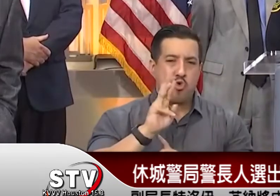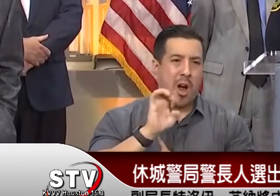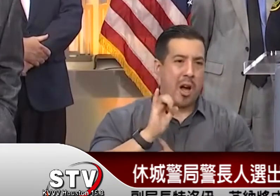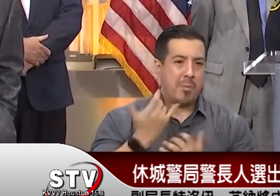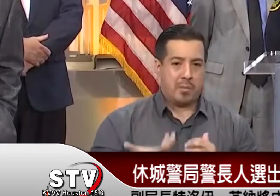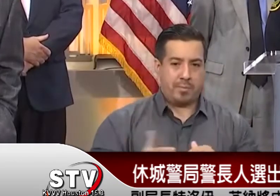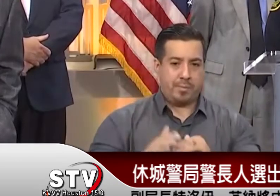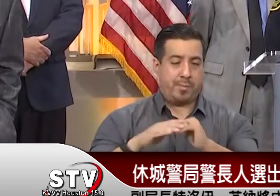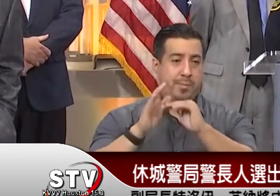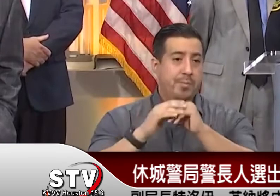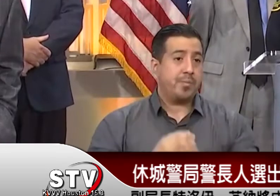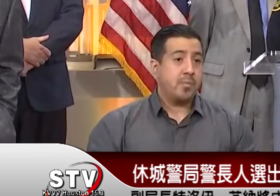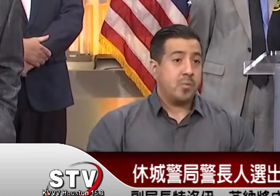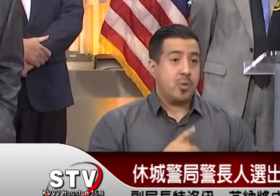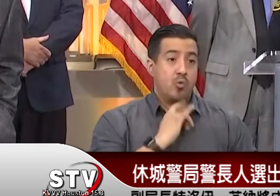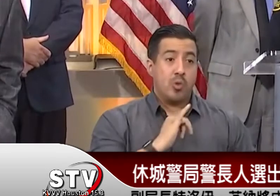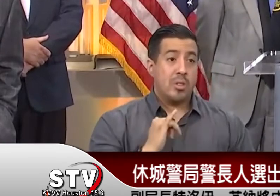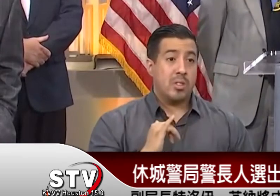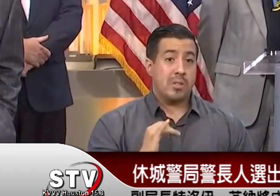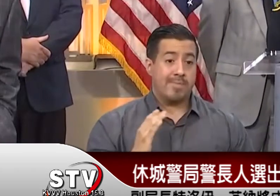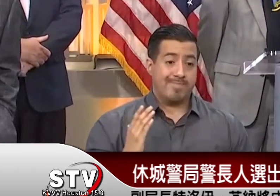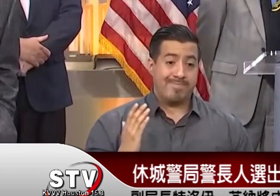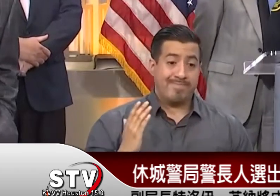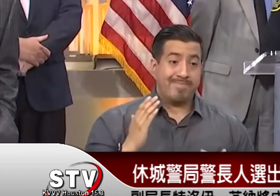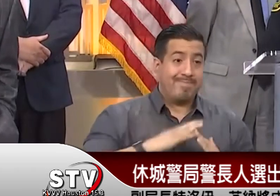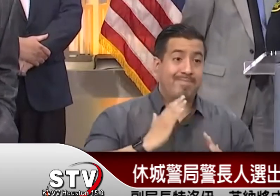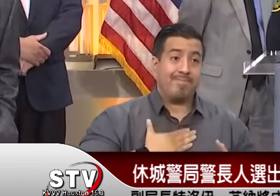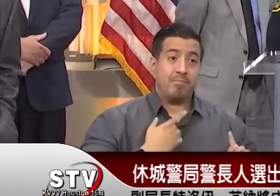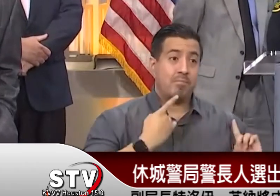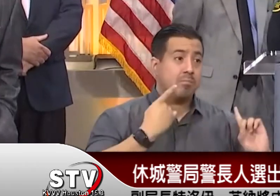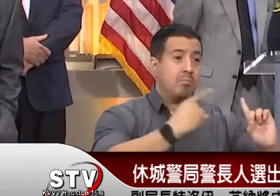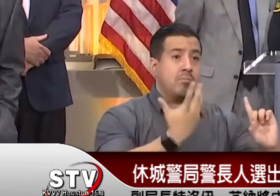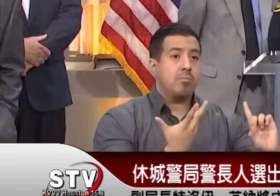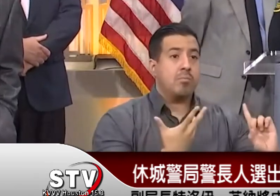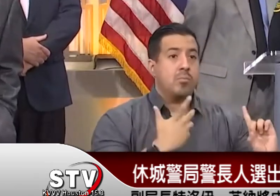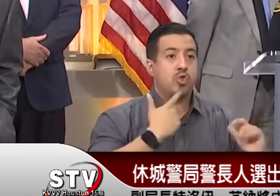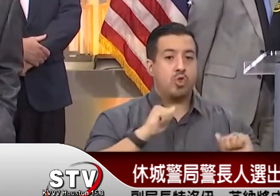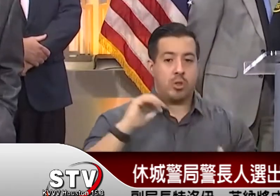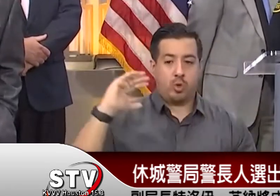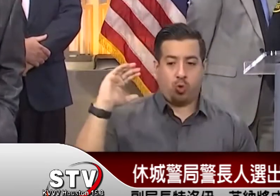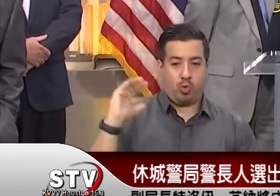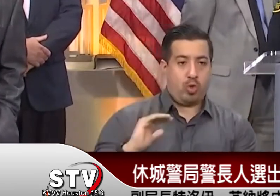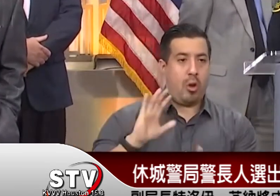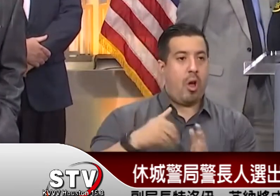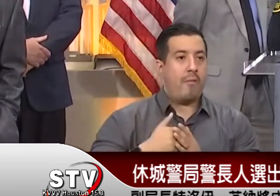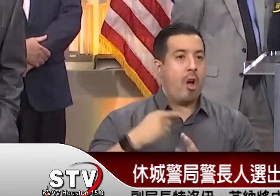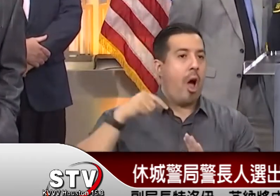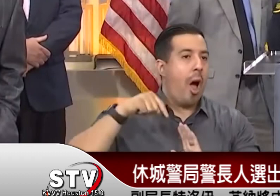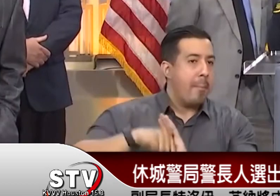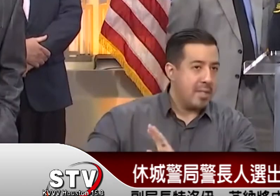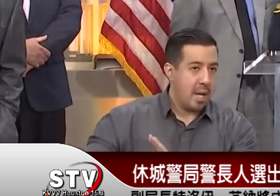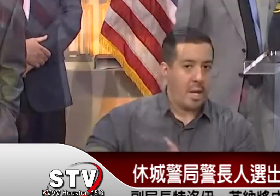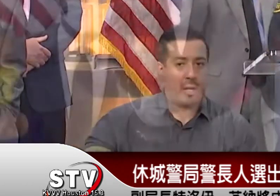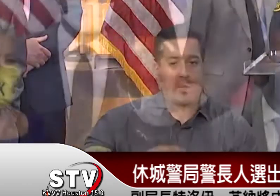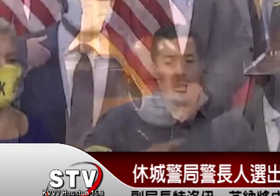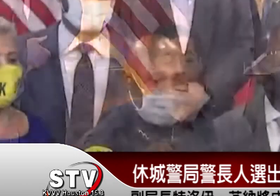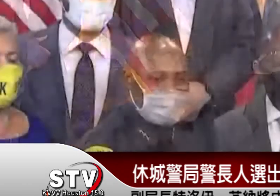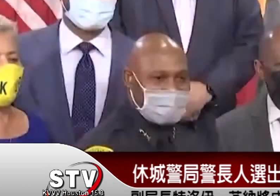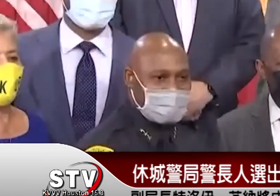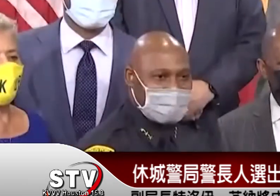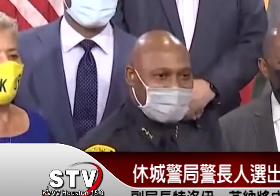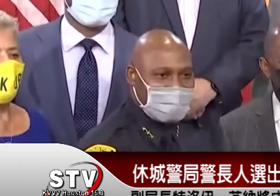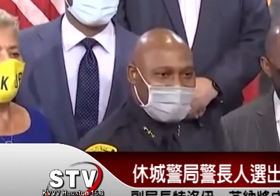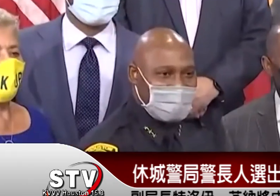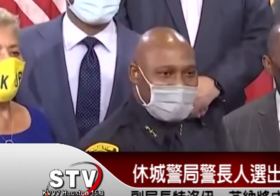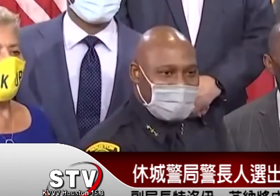此表示赞赏。对于此次任命，不少人认为是一个不错的选择。但是要改变休斯顿居高